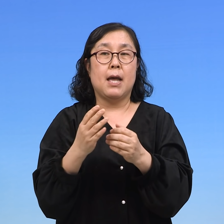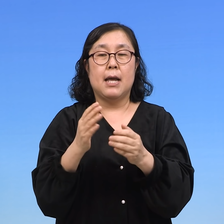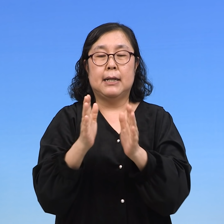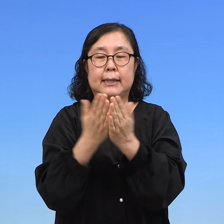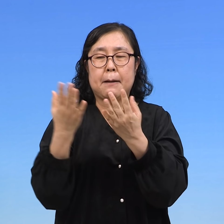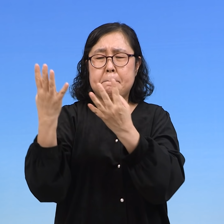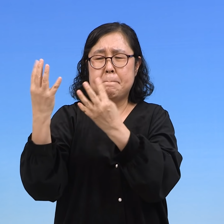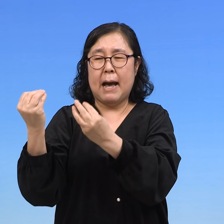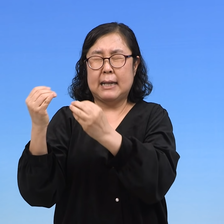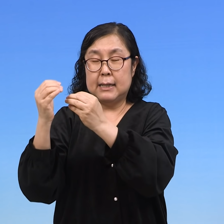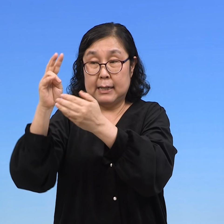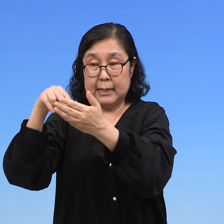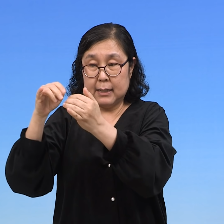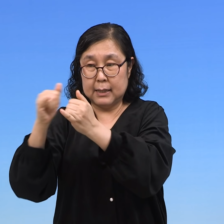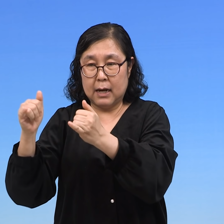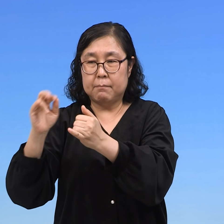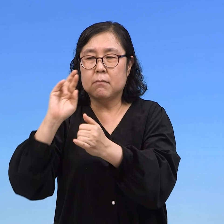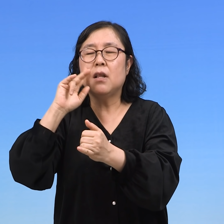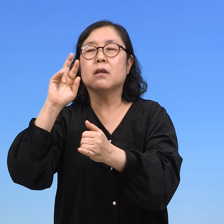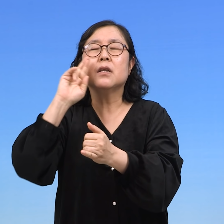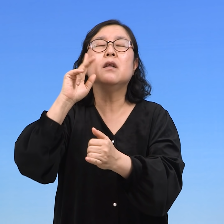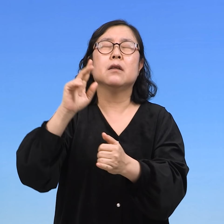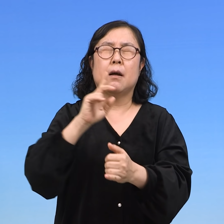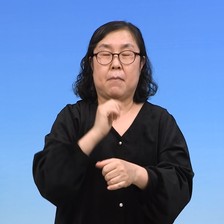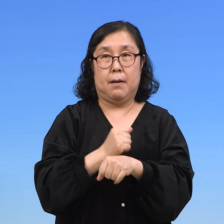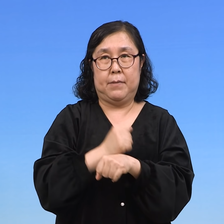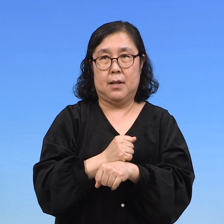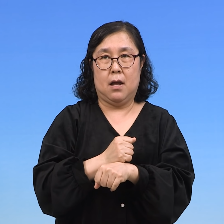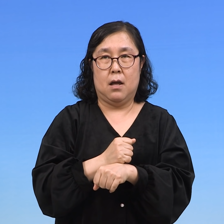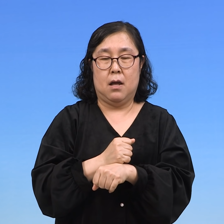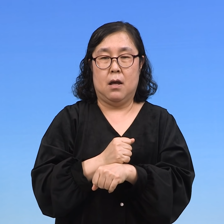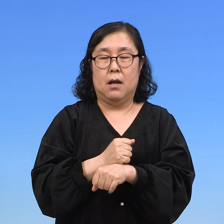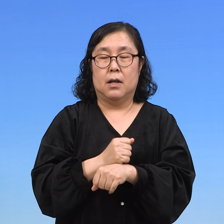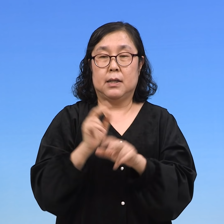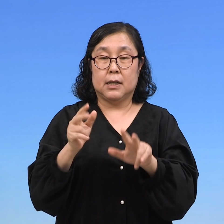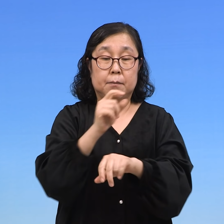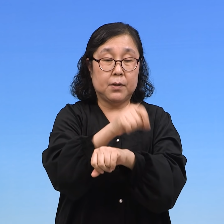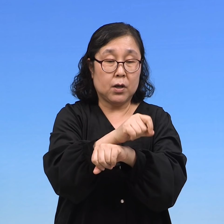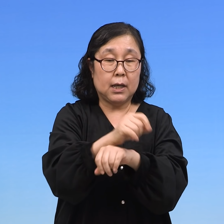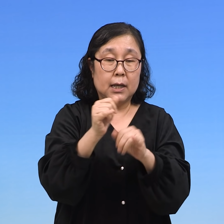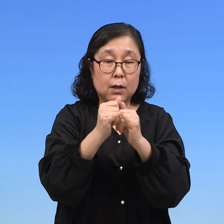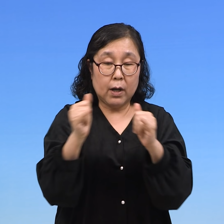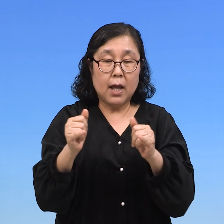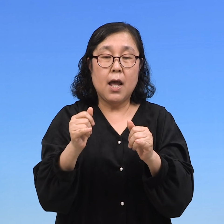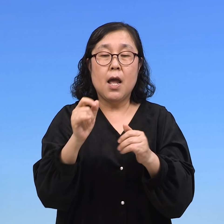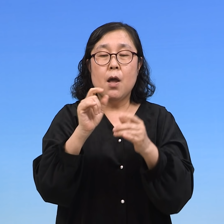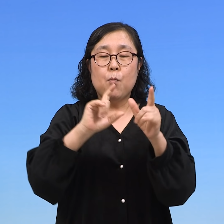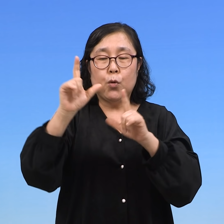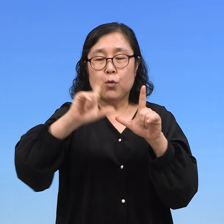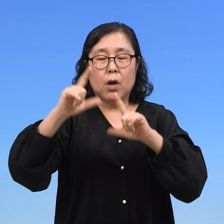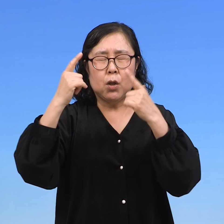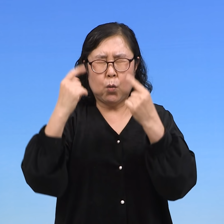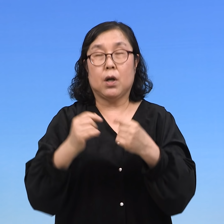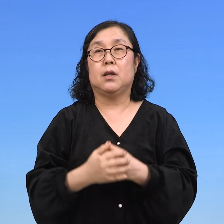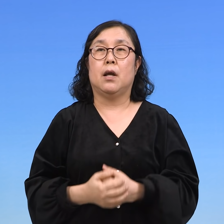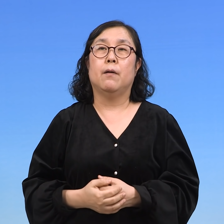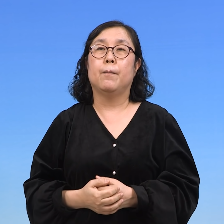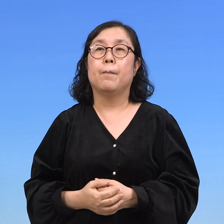권 읽은 사람이 다 틀린 거예요 이게 서기관의 모습입니다 여러분 오늘 본문의 서기관을 통해서